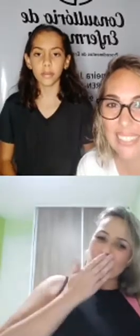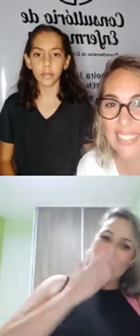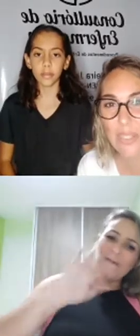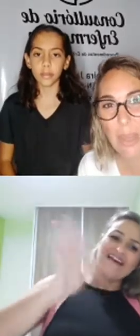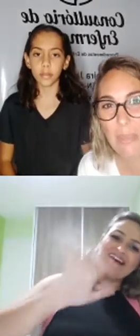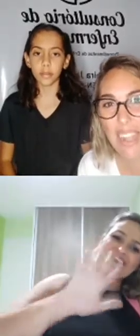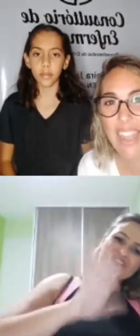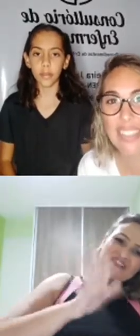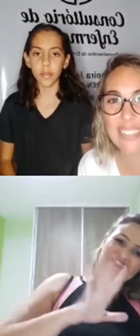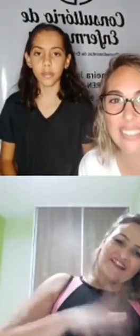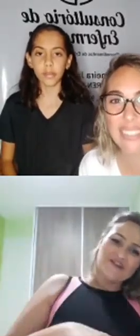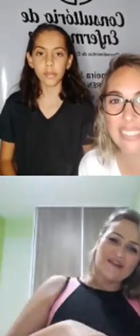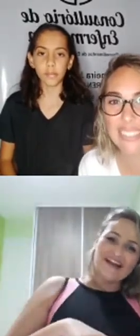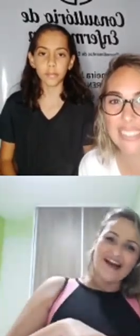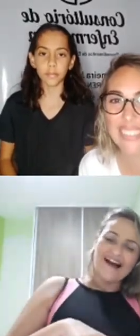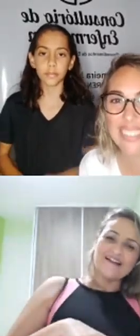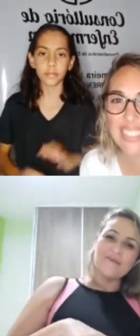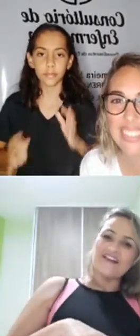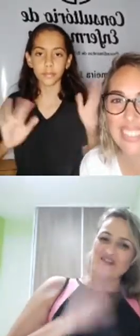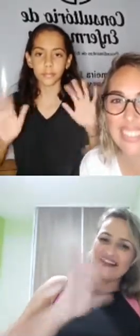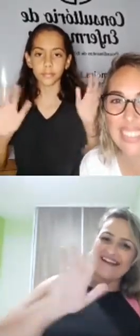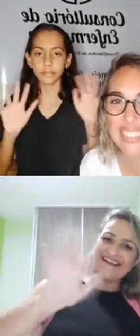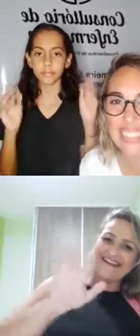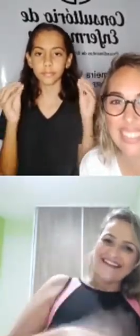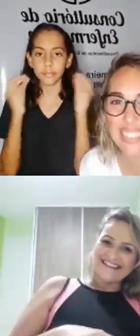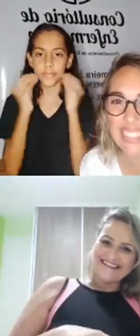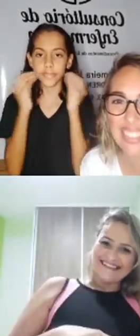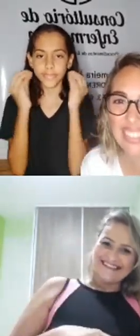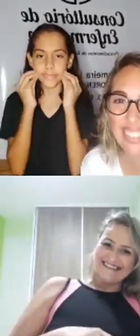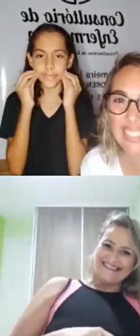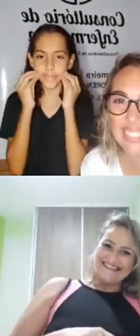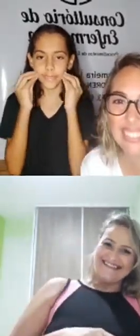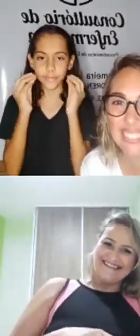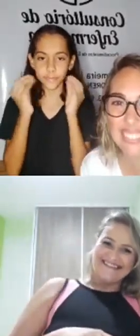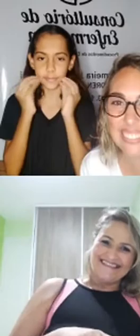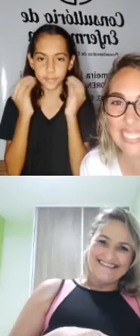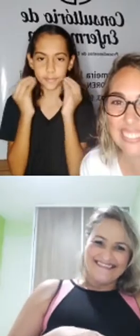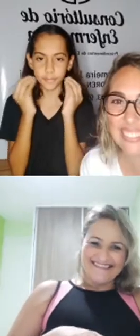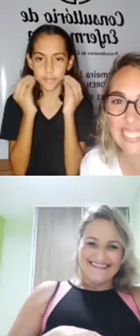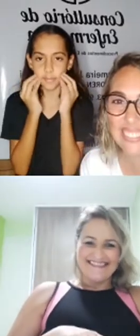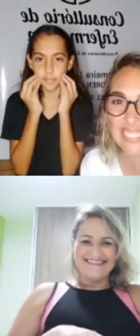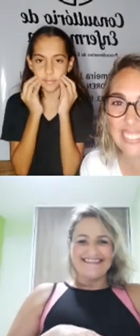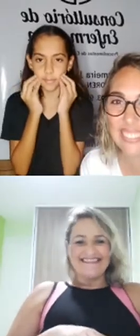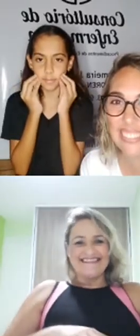obrigada. Um Beijo, gente. abraço. Obrigada. Beijo, Naê.